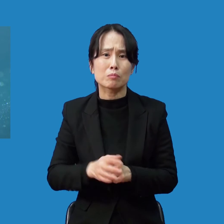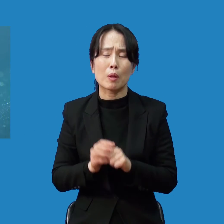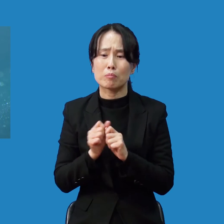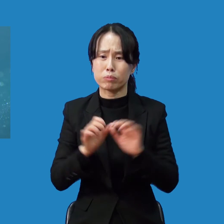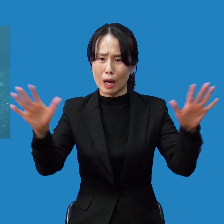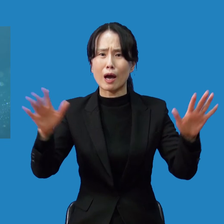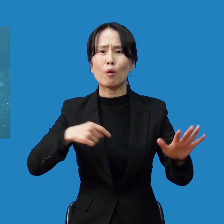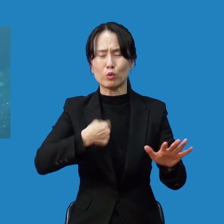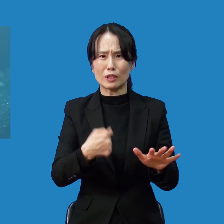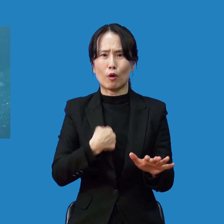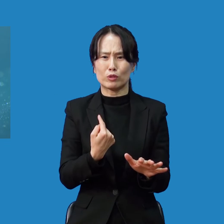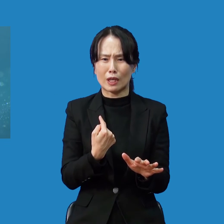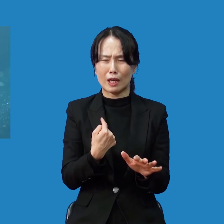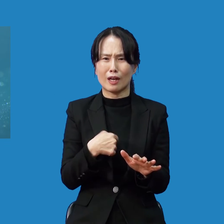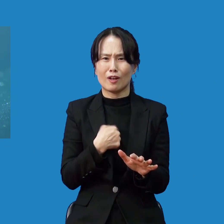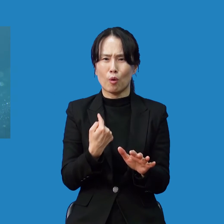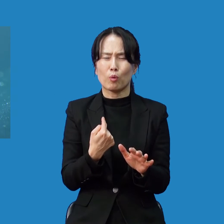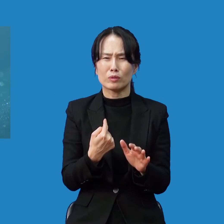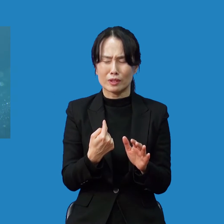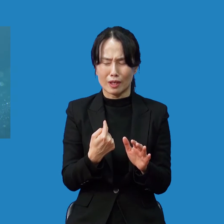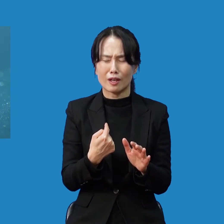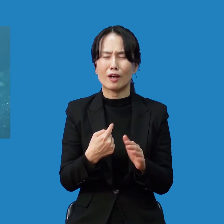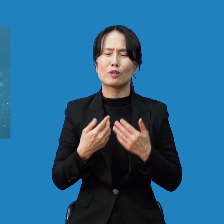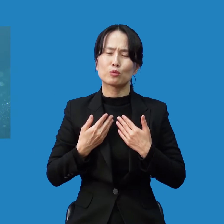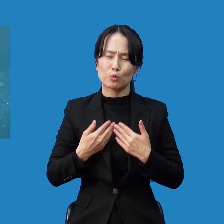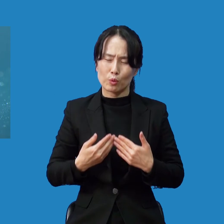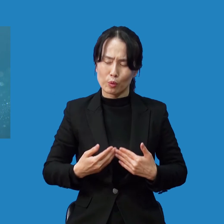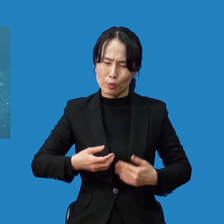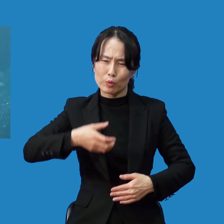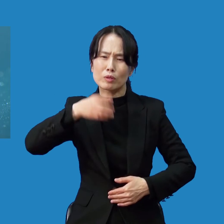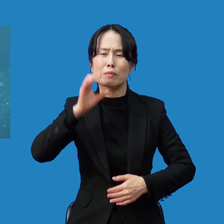공적인 모임에서는 절대로 그렇게 하면 안 됩니다.